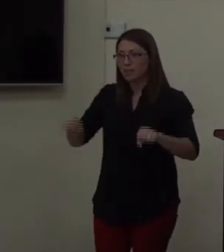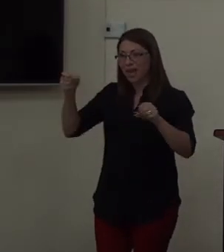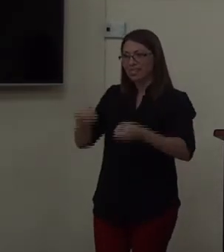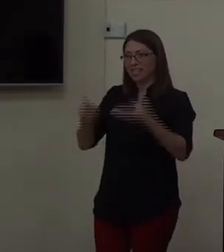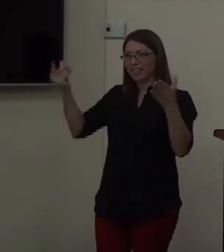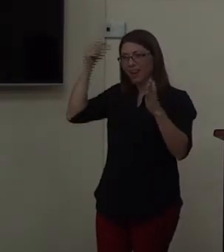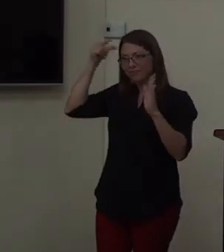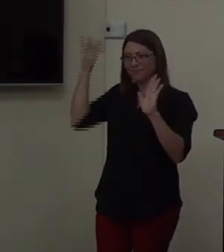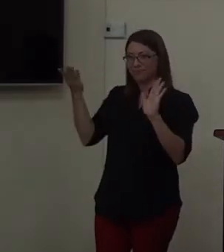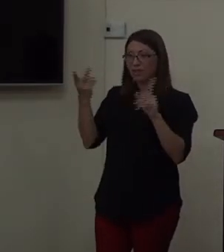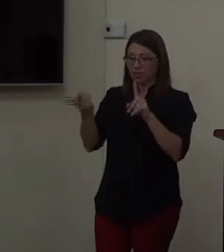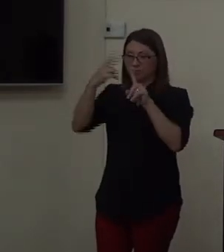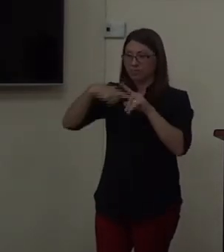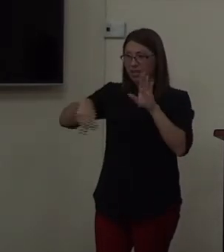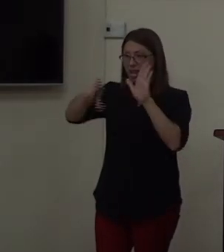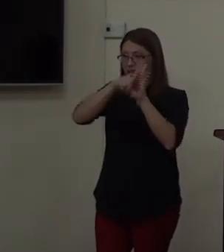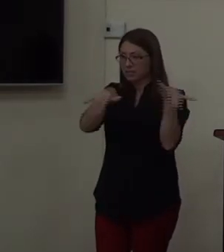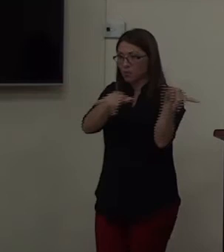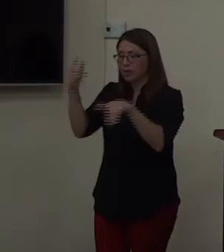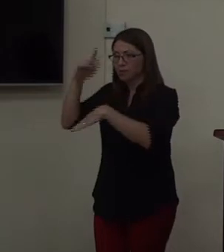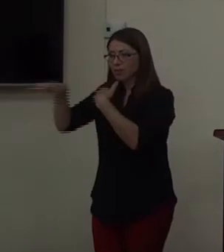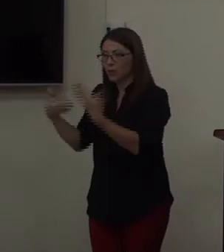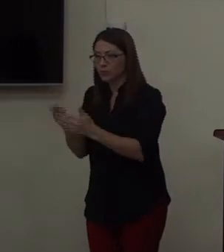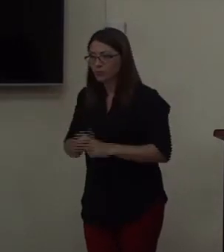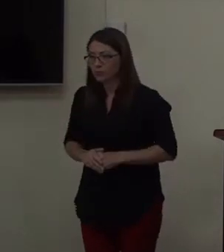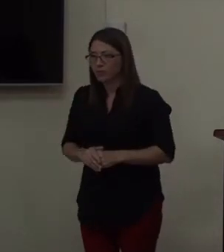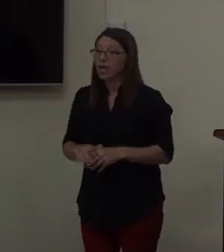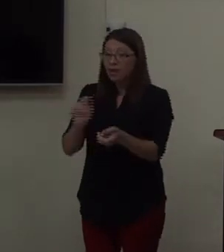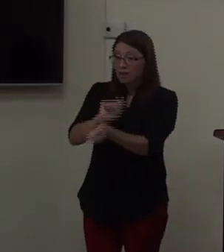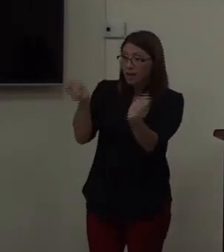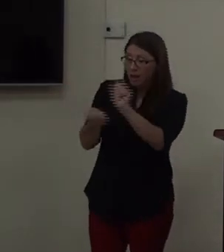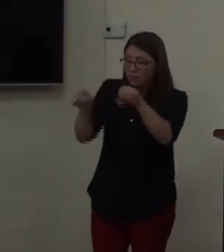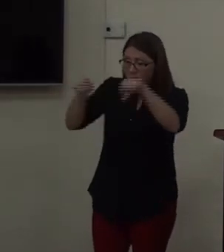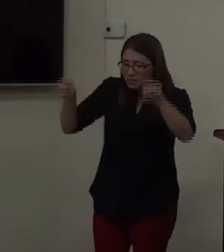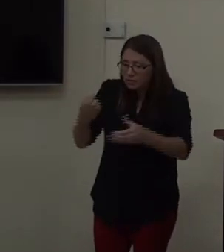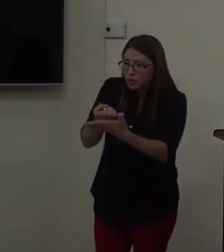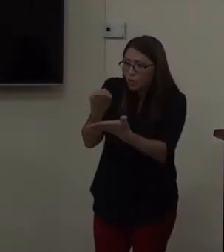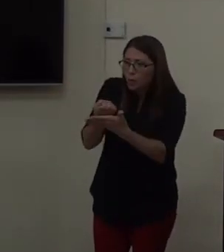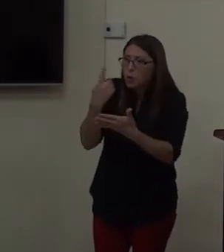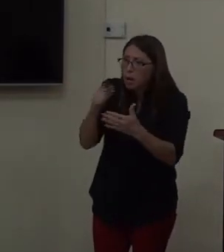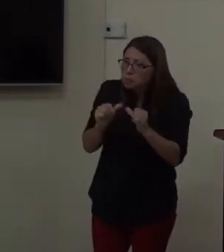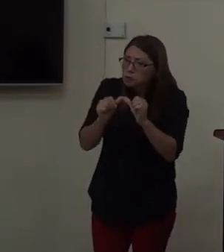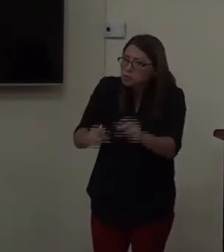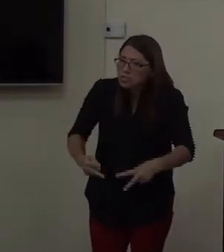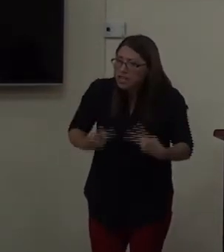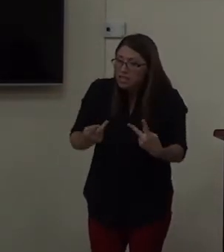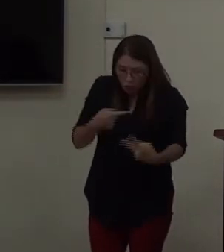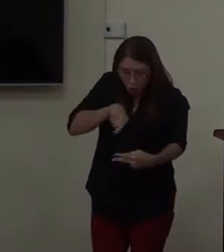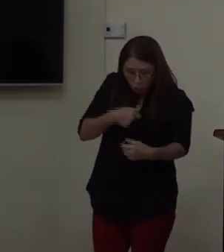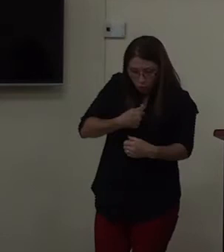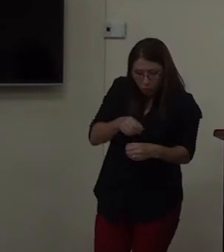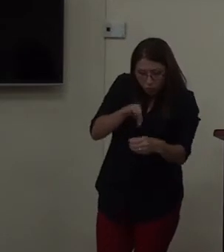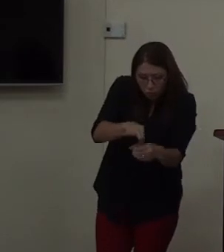se aplican leyes iguales para todos. Cambios en el sistema económico de subsistencia, donde plantamos lo que nos comemos y matamos